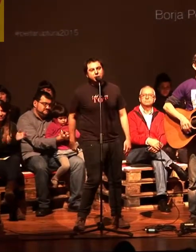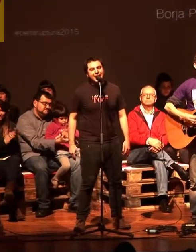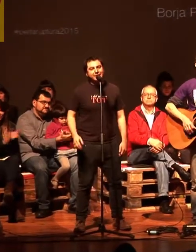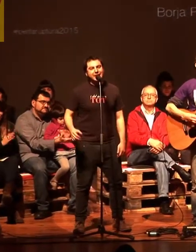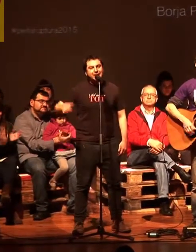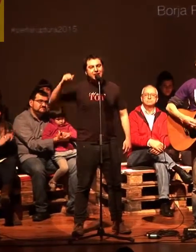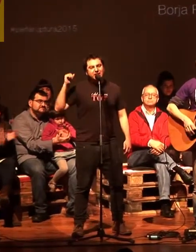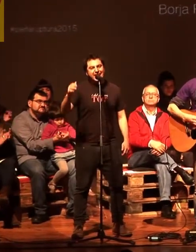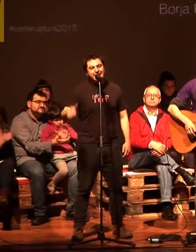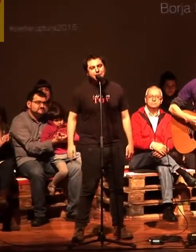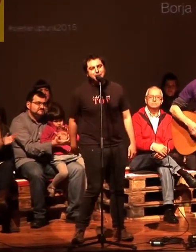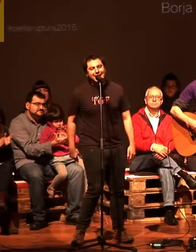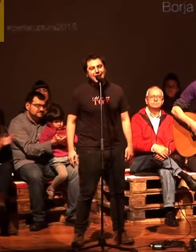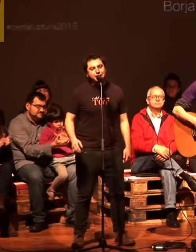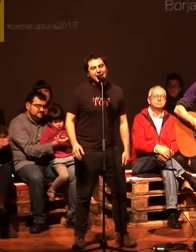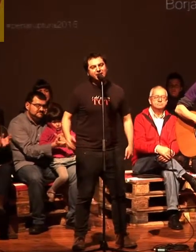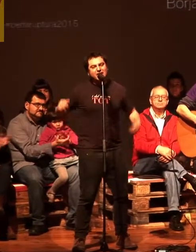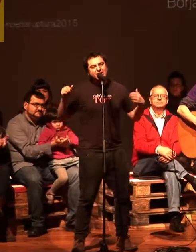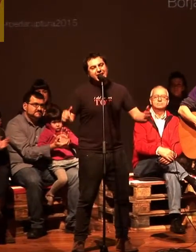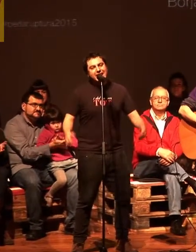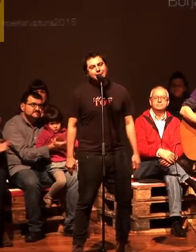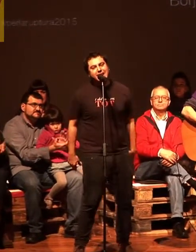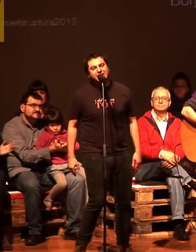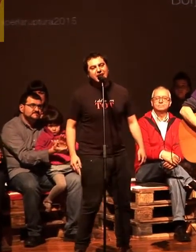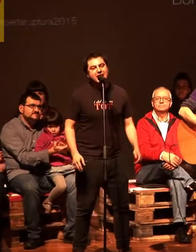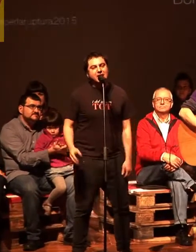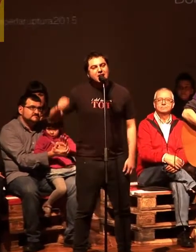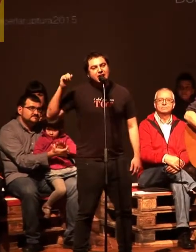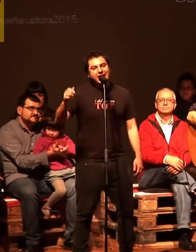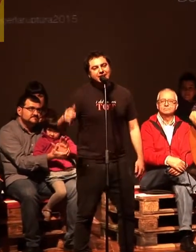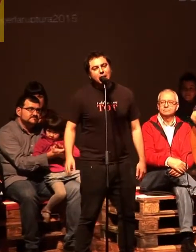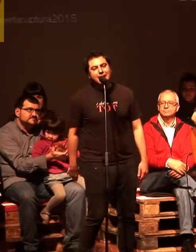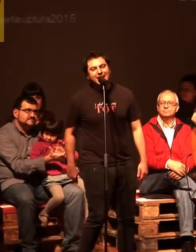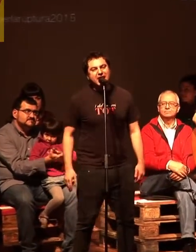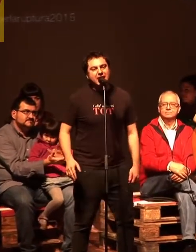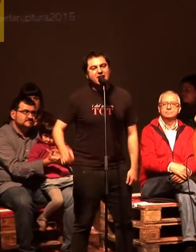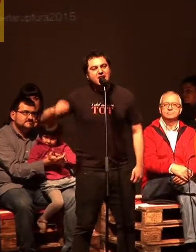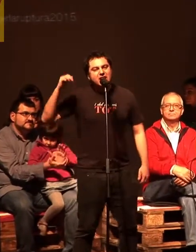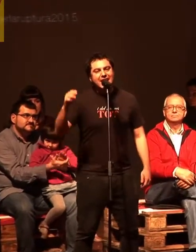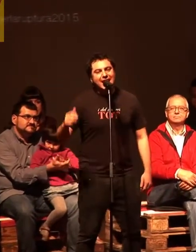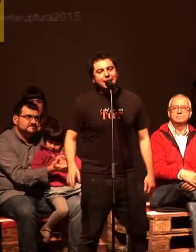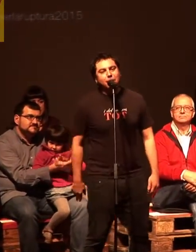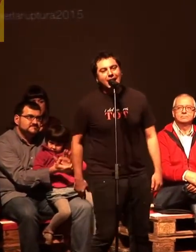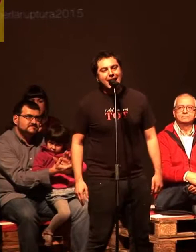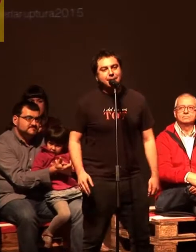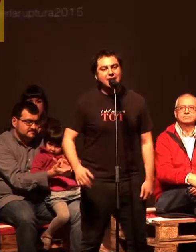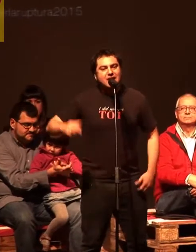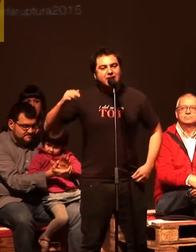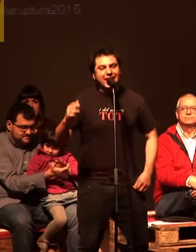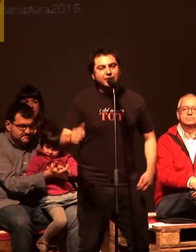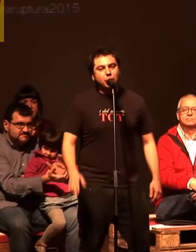senten nosaltres, sent imparables. Diem que sí, que som aquí i ara